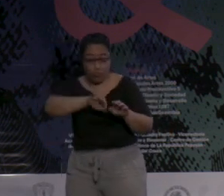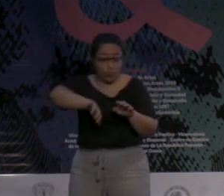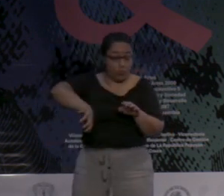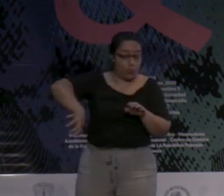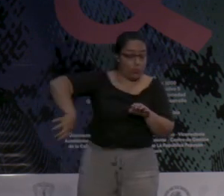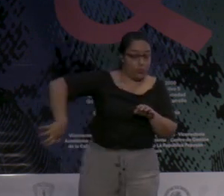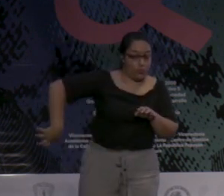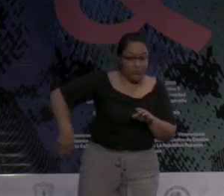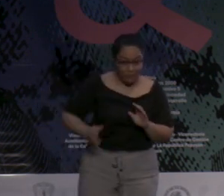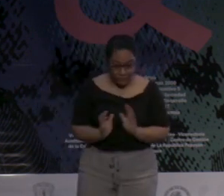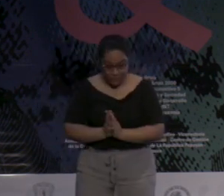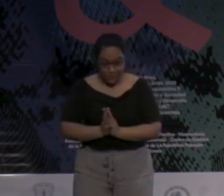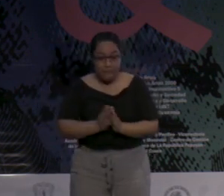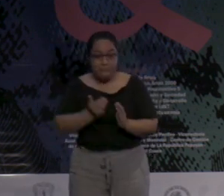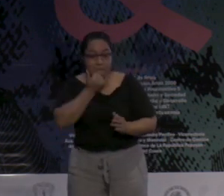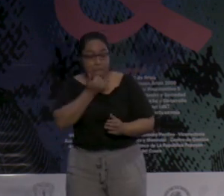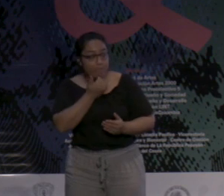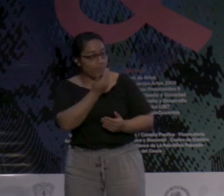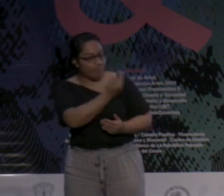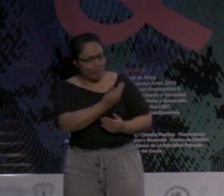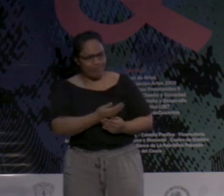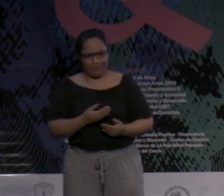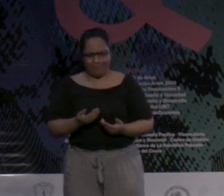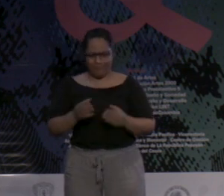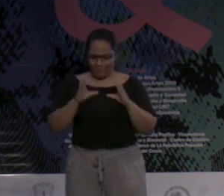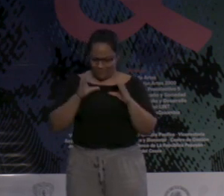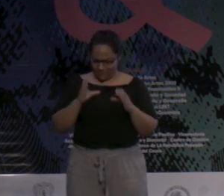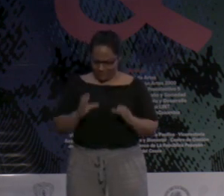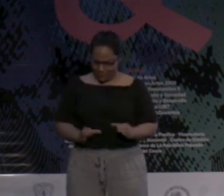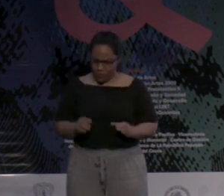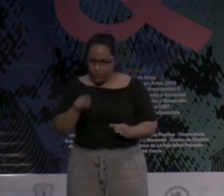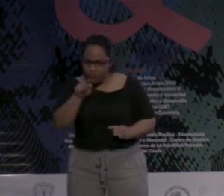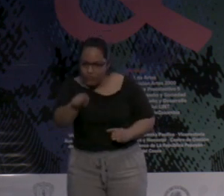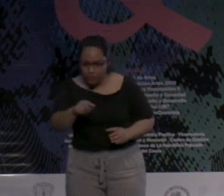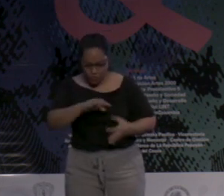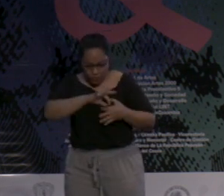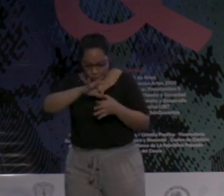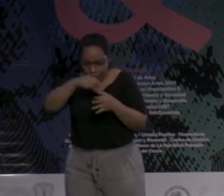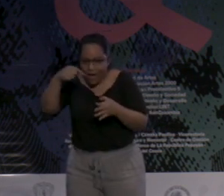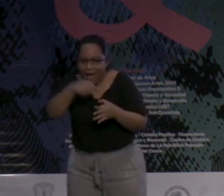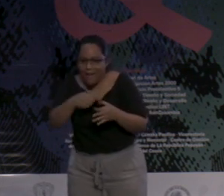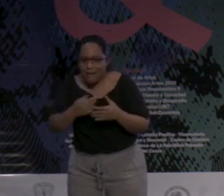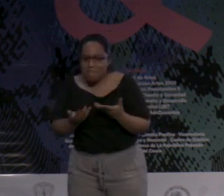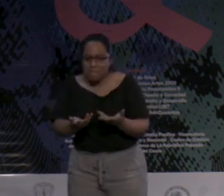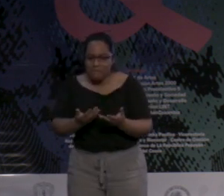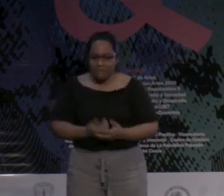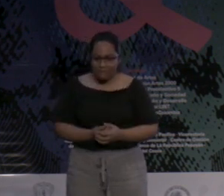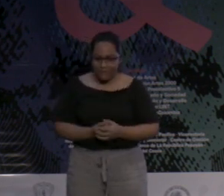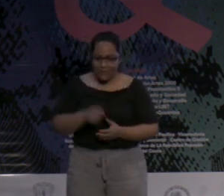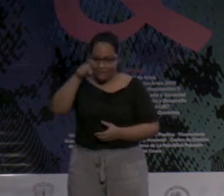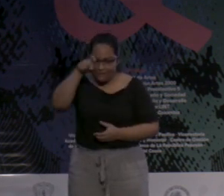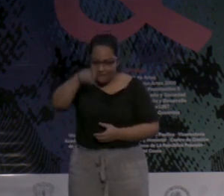Esas perspectivas neocoloniales nos siguen mostrando tu cuerpo, tu ser, debe estar en el